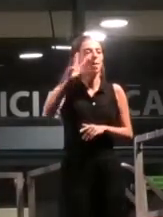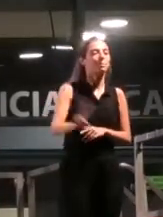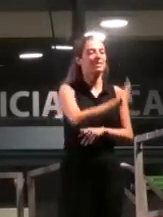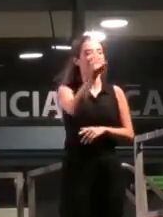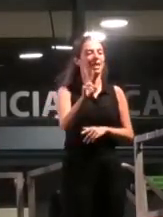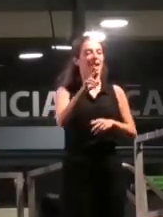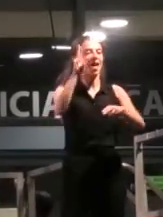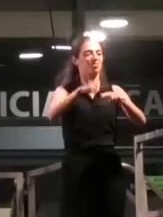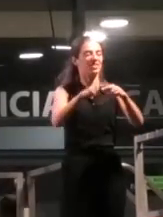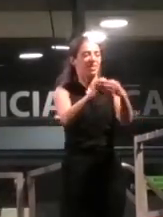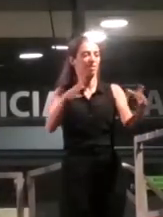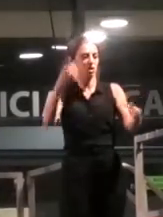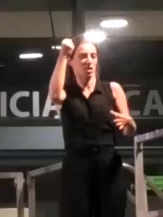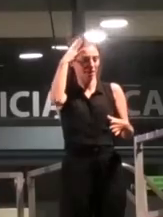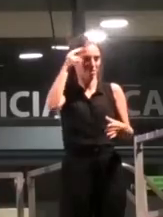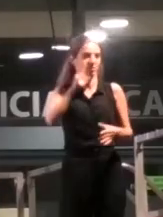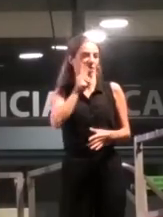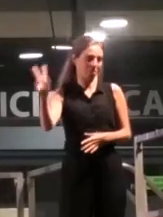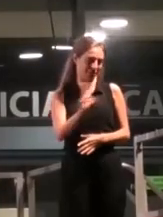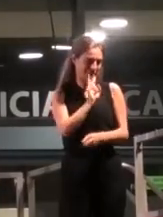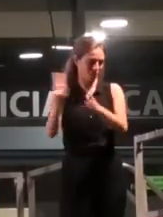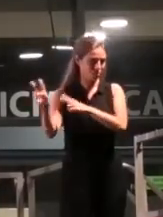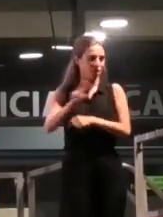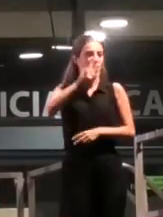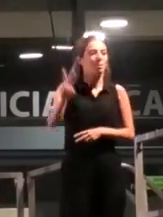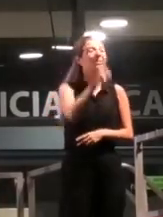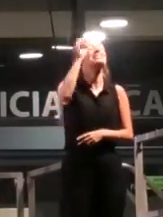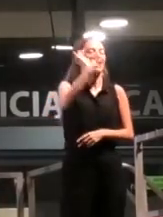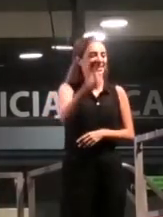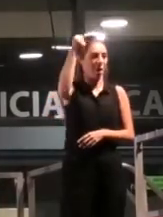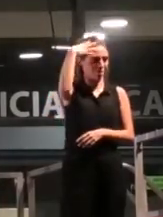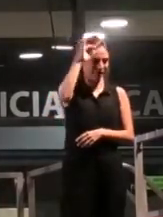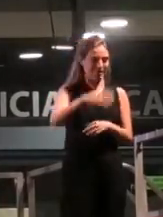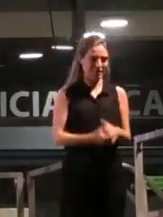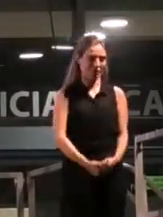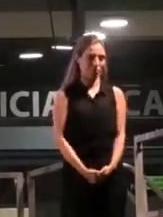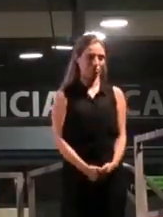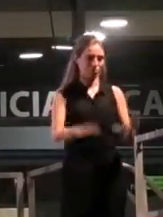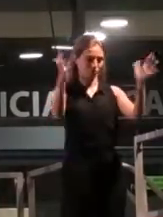Visca la Festa Major de Cambrils! Visca Cambrils!